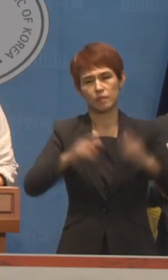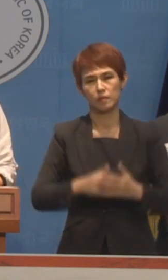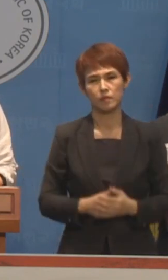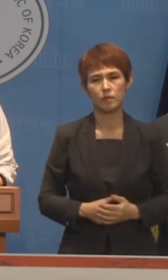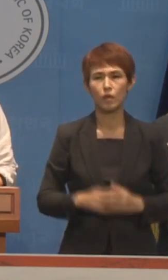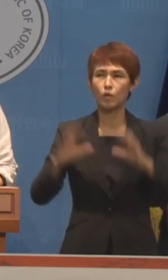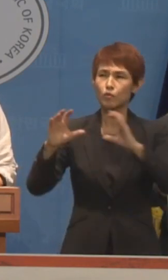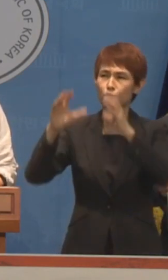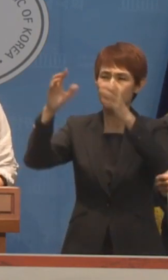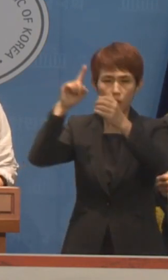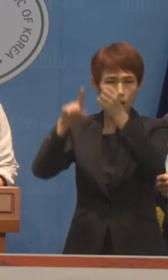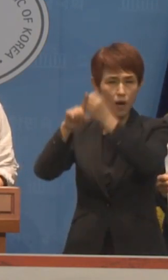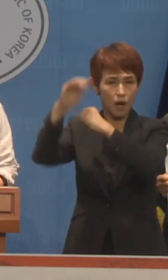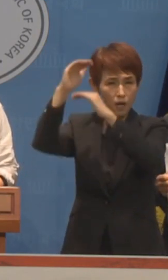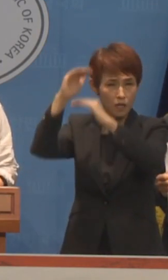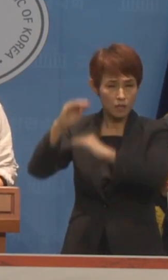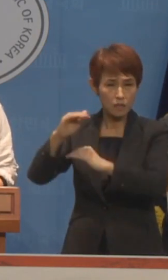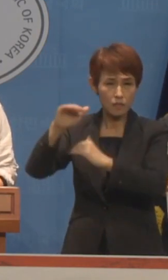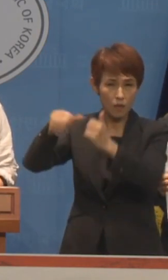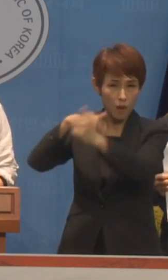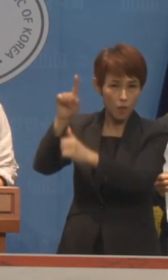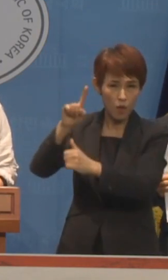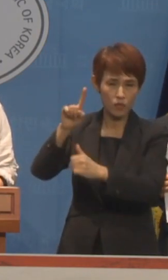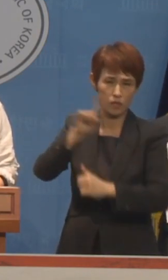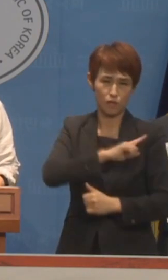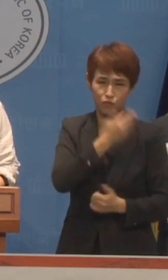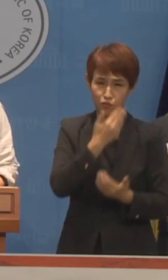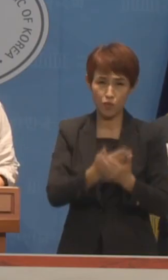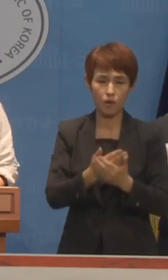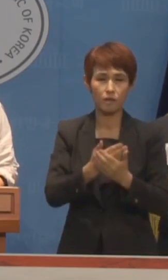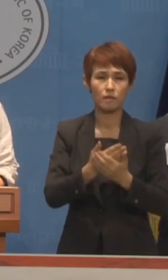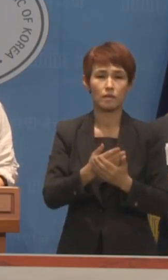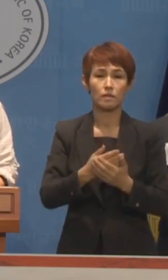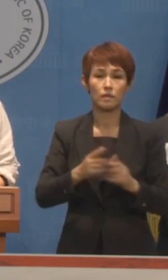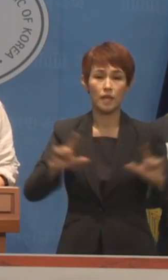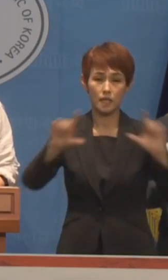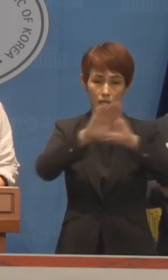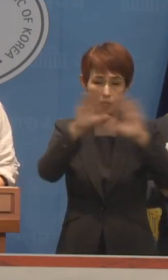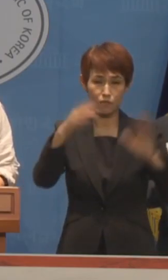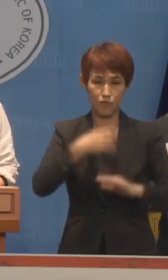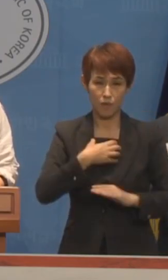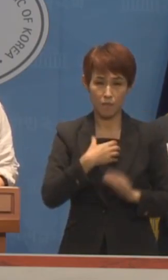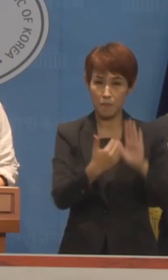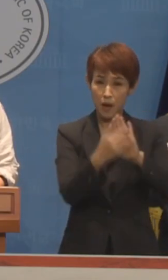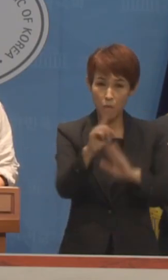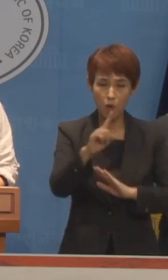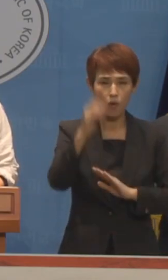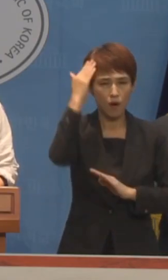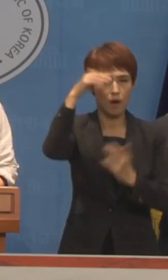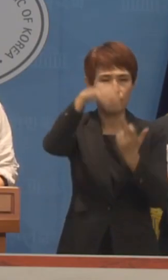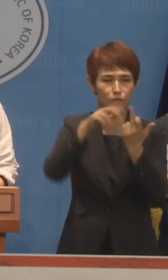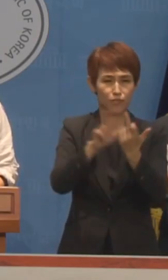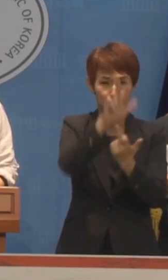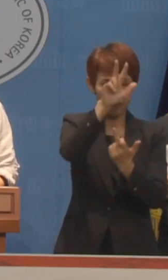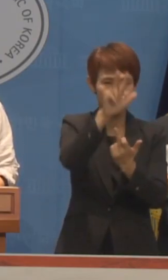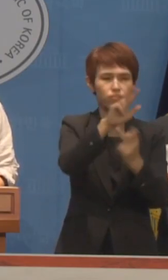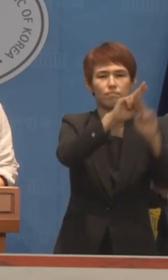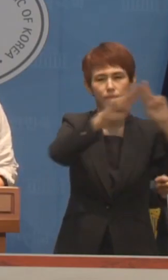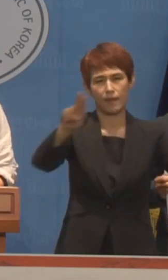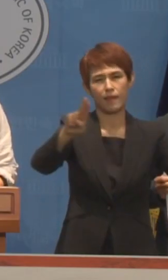국제사회와 과학계가 말하는 가장 우선적인 기후행동은 명확합니다. 탈화석연료이고 그 첫